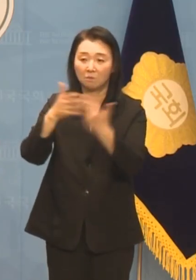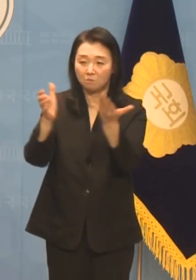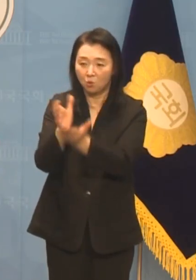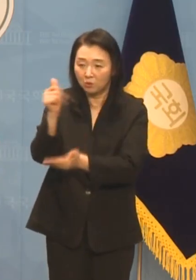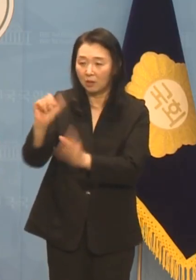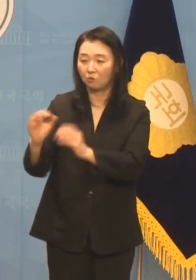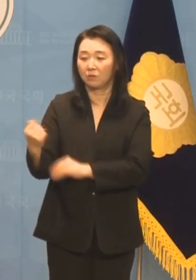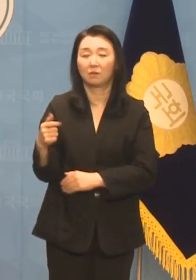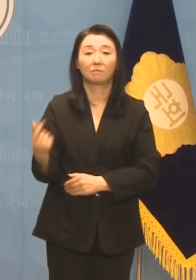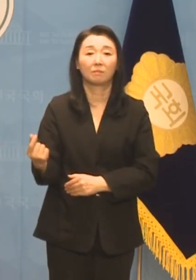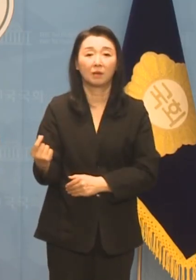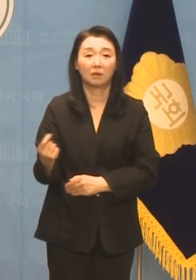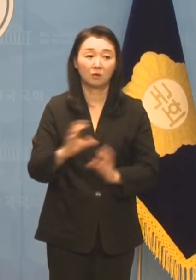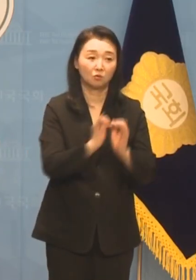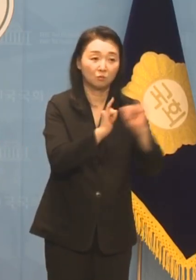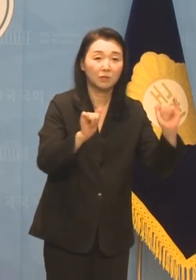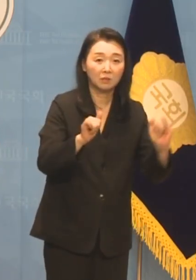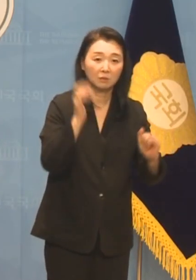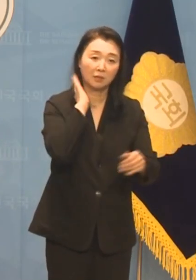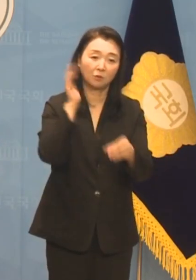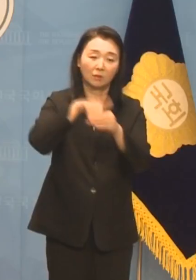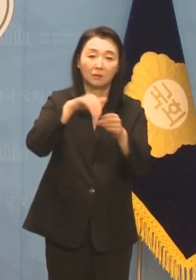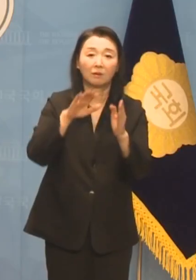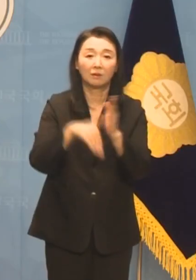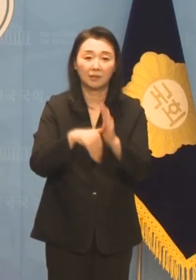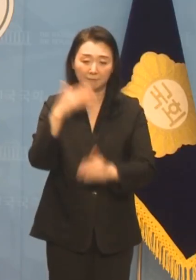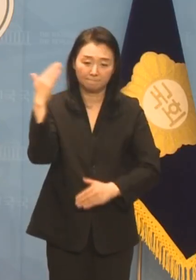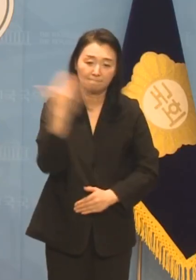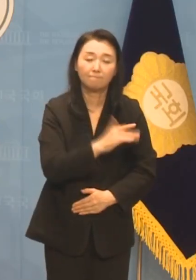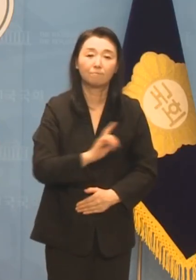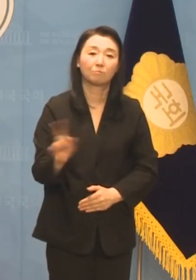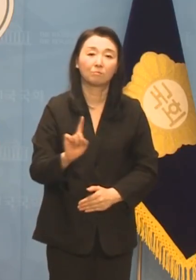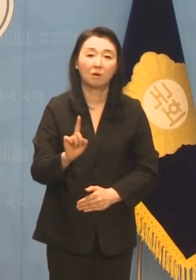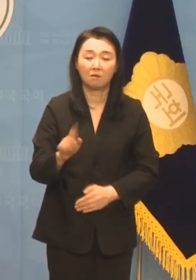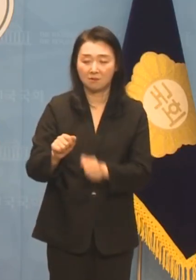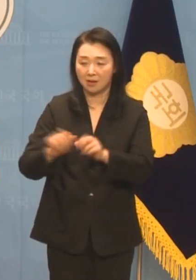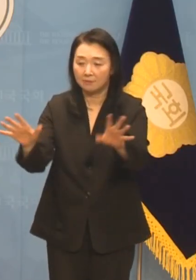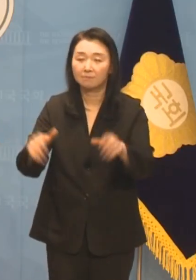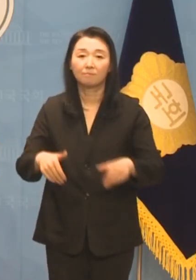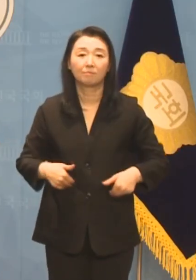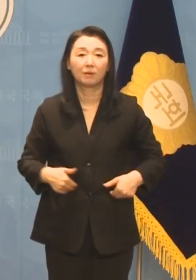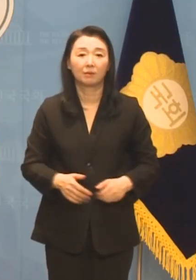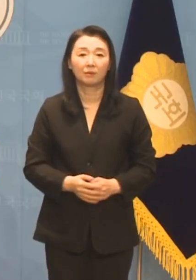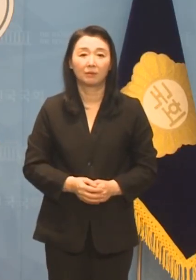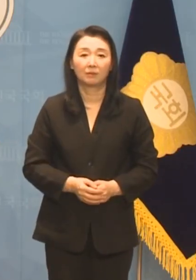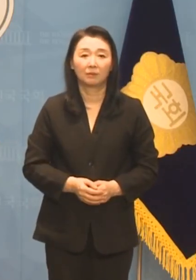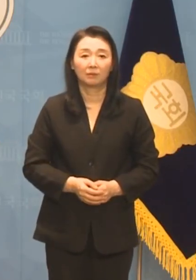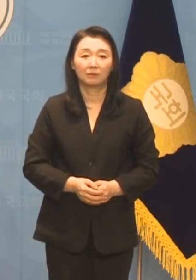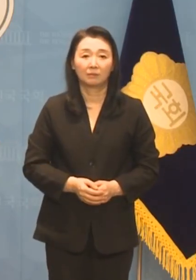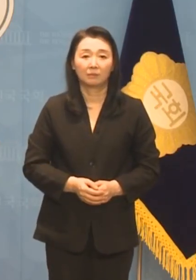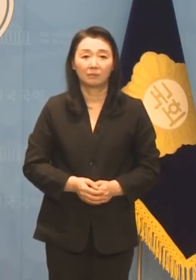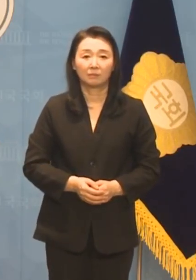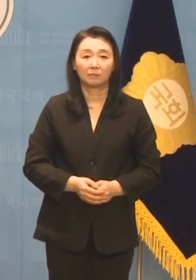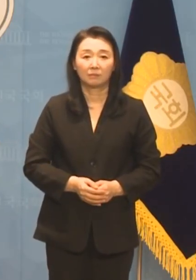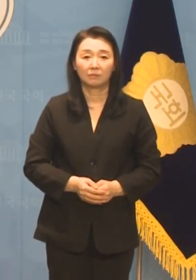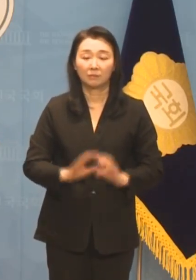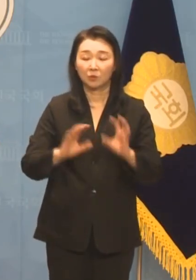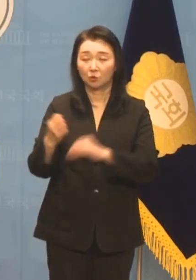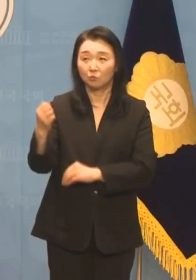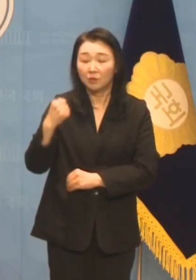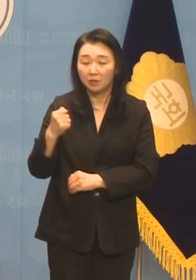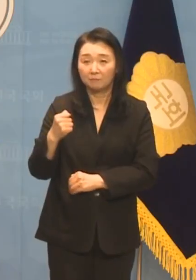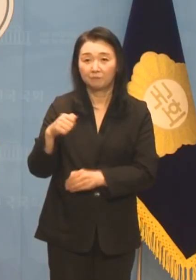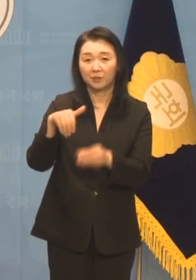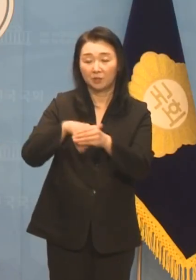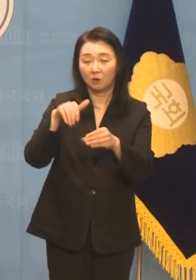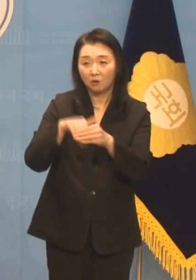아닙니까? 우리 국민들이 이번 대선에서 깨끗하게 해체시켜 드리겠습니다. 국민의힘